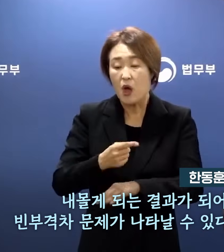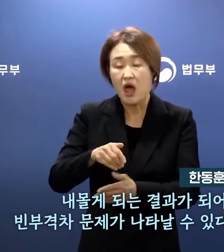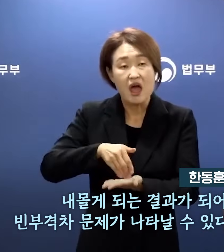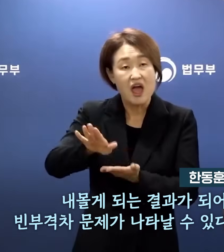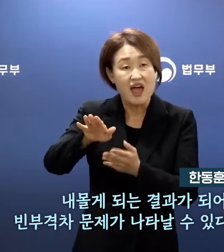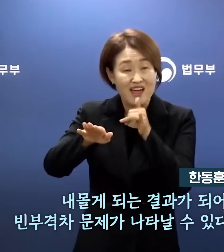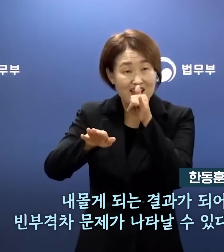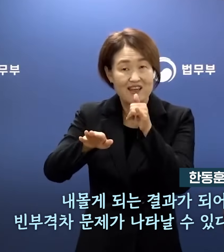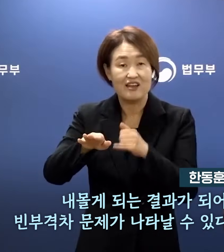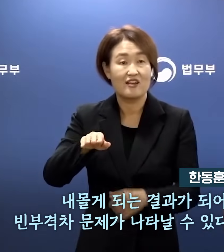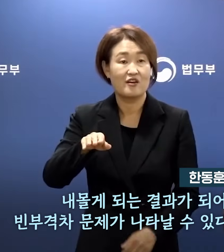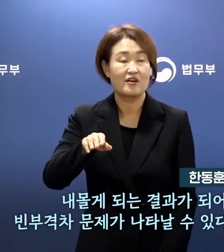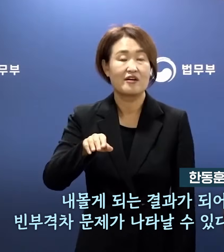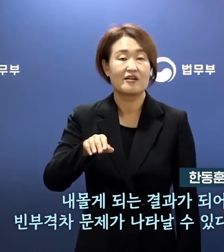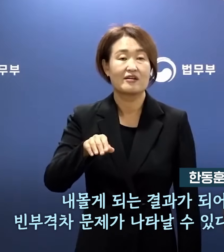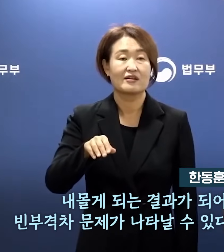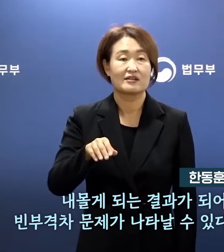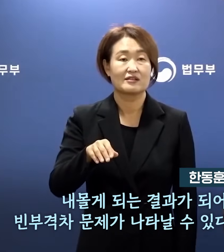돼서